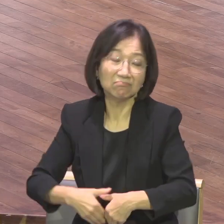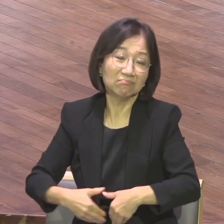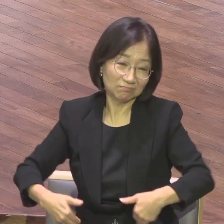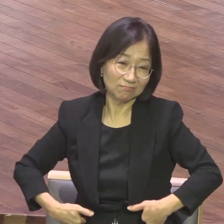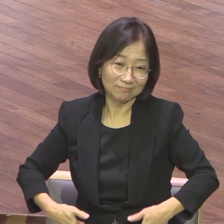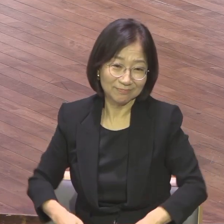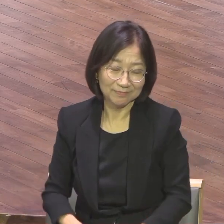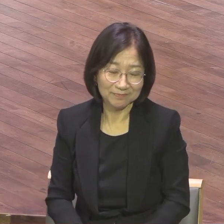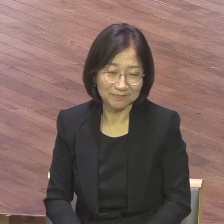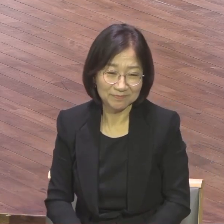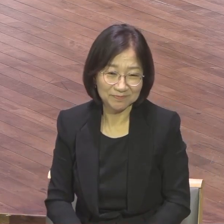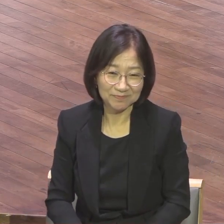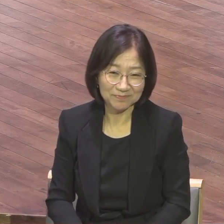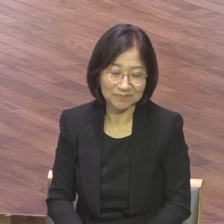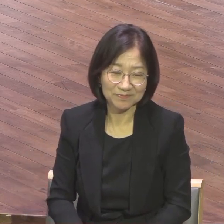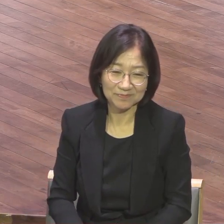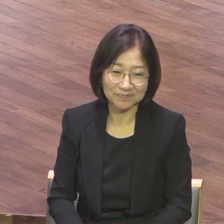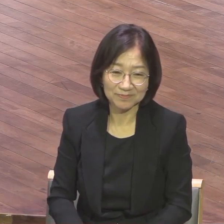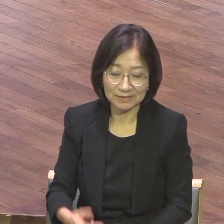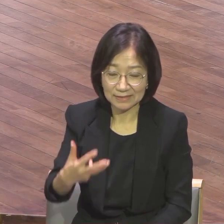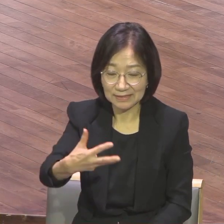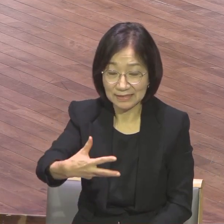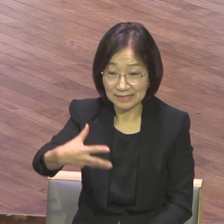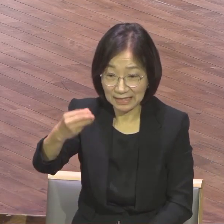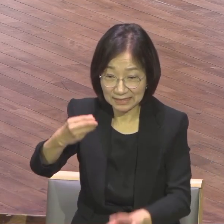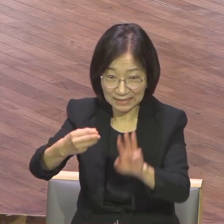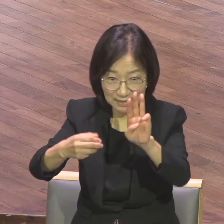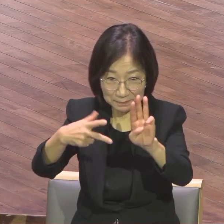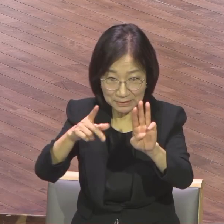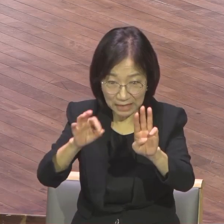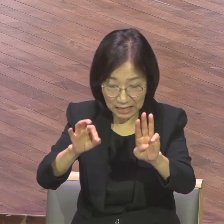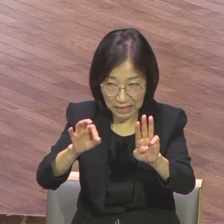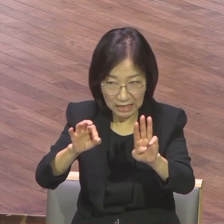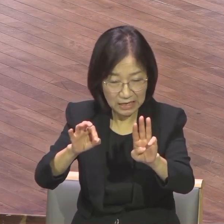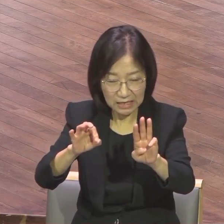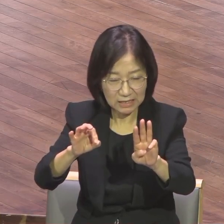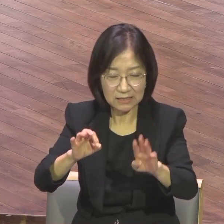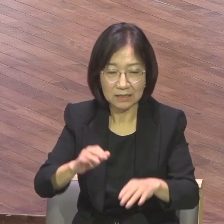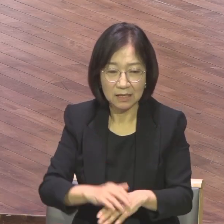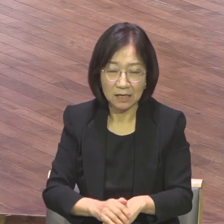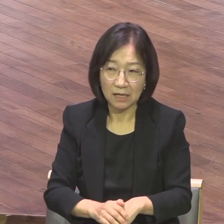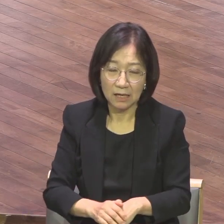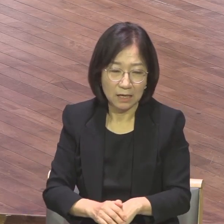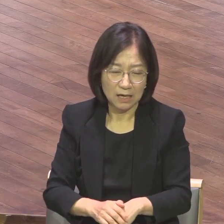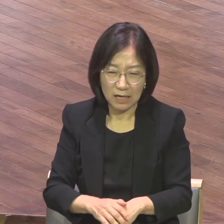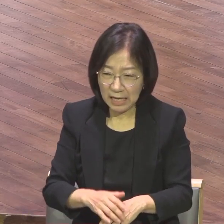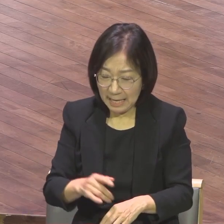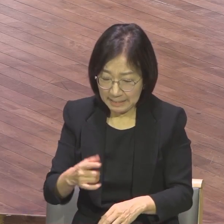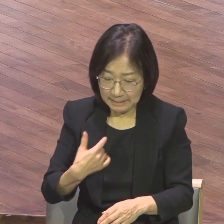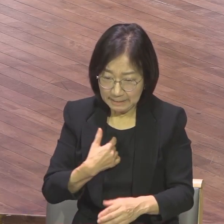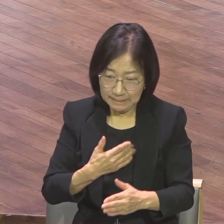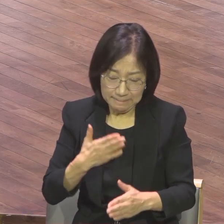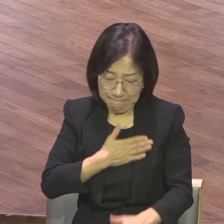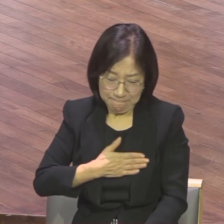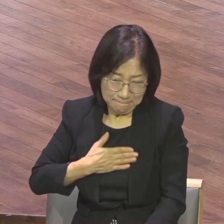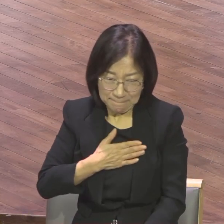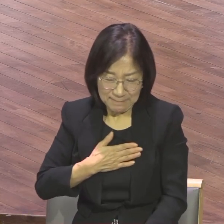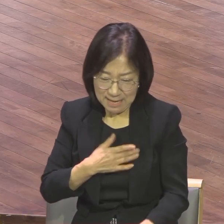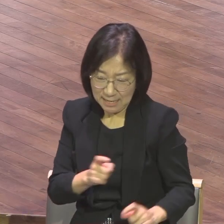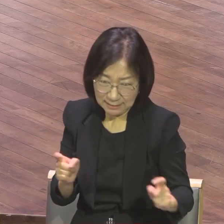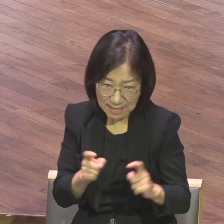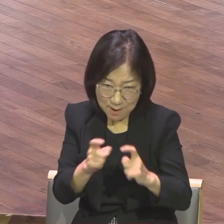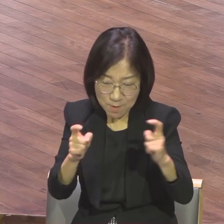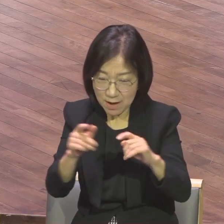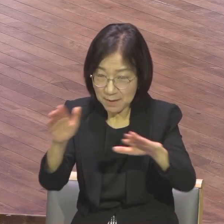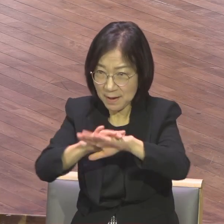서론. 창세 3장 아무것도 안, 그거 가지고 목을 맨다. 그거 가지고 죽게 살기로 싸운다. 그거 가지고 밤새 잠